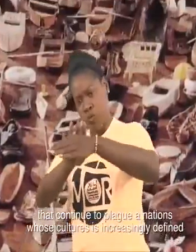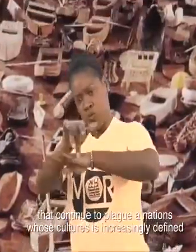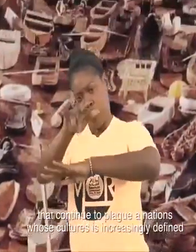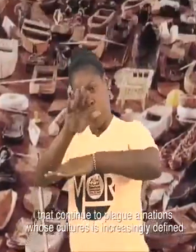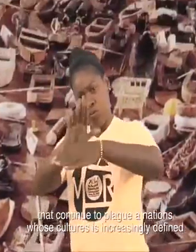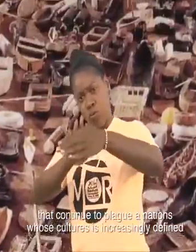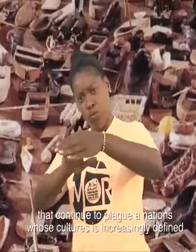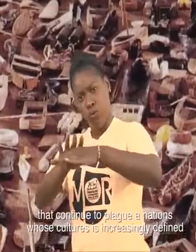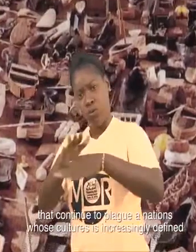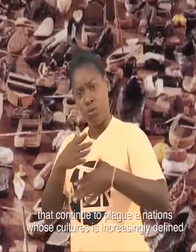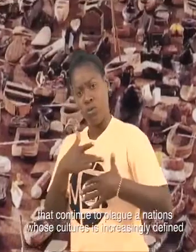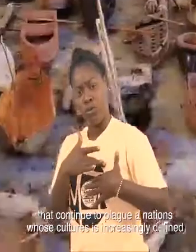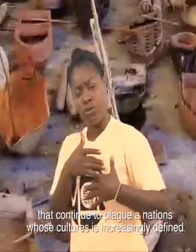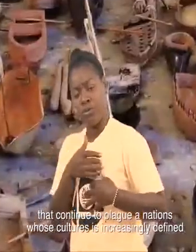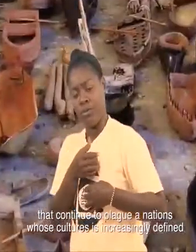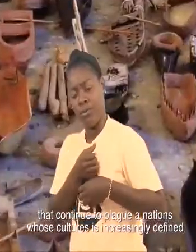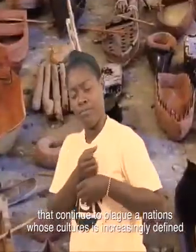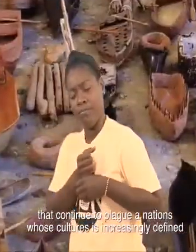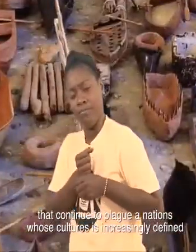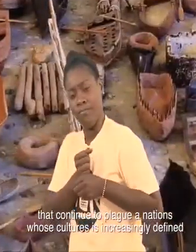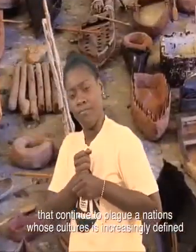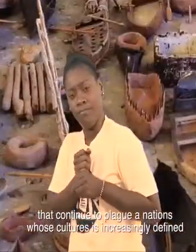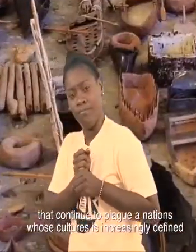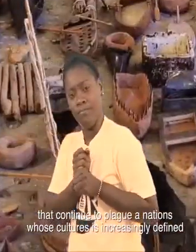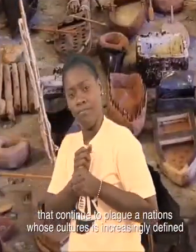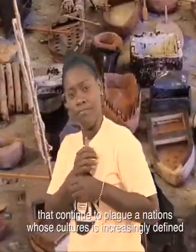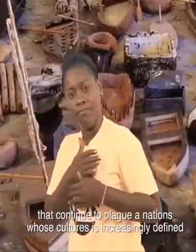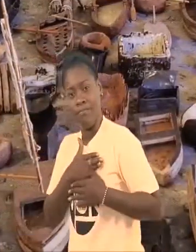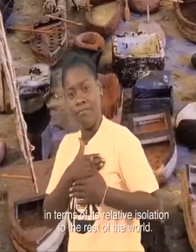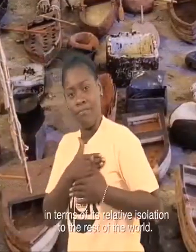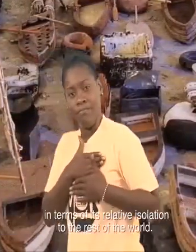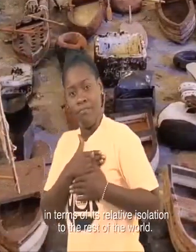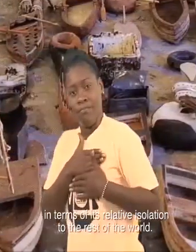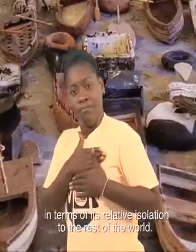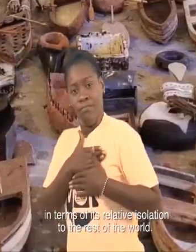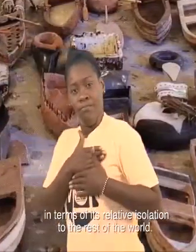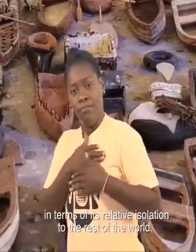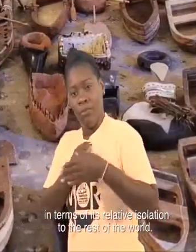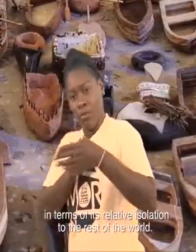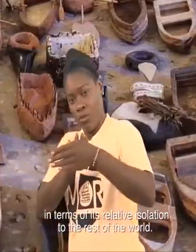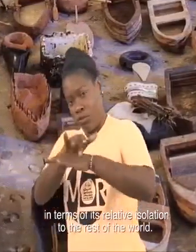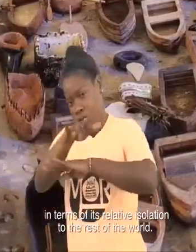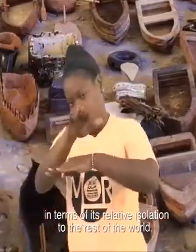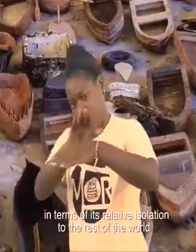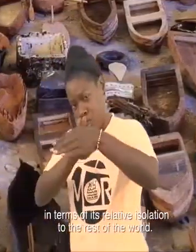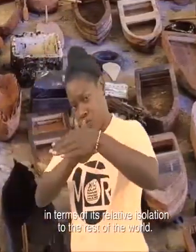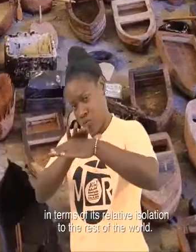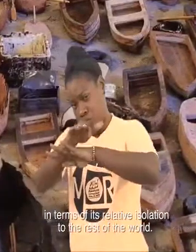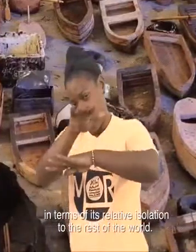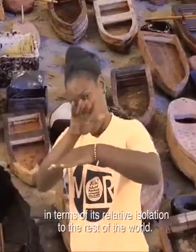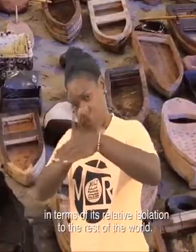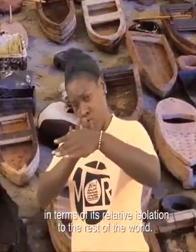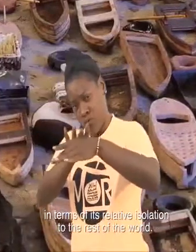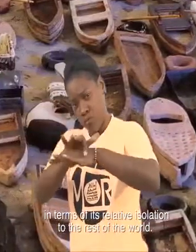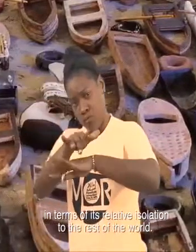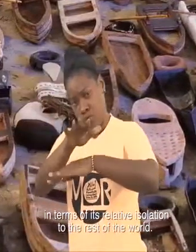afligiendo a nuestra nación, cuya cultura se define cada vez más en términos de su aislamiento relativo al resto del mundo.